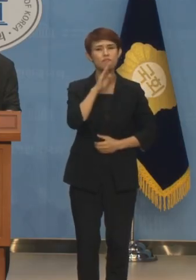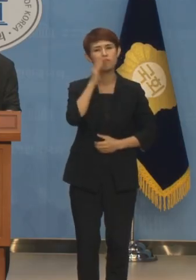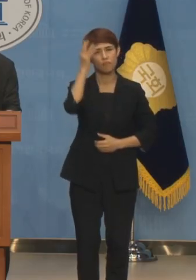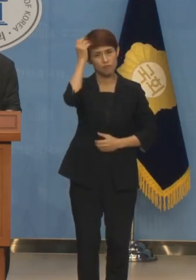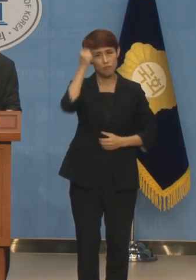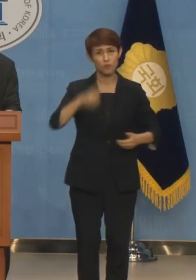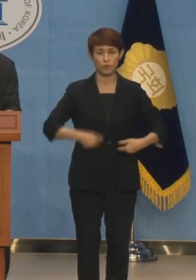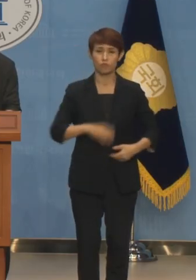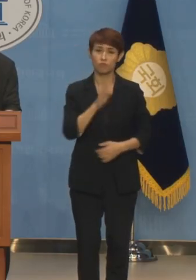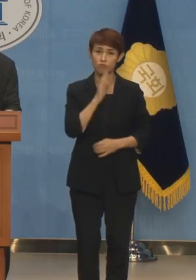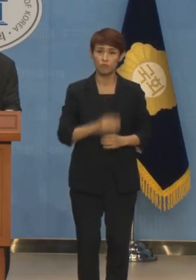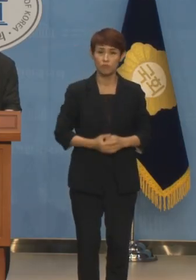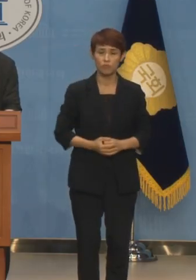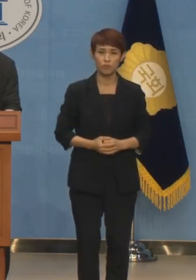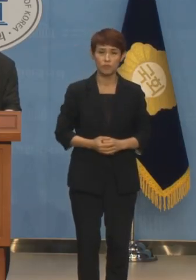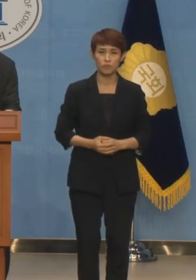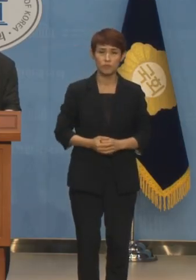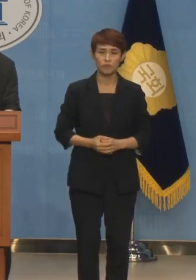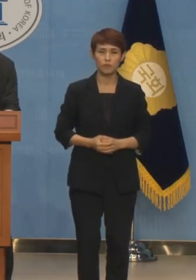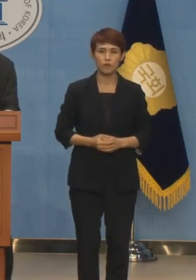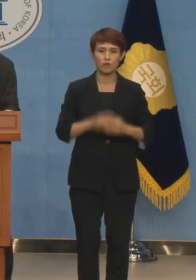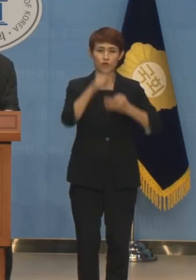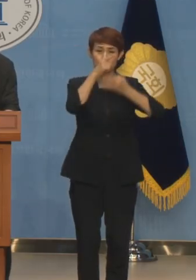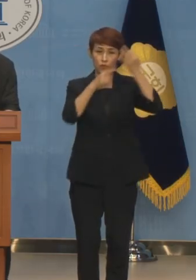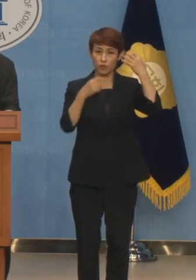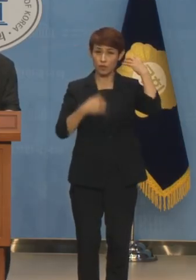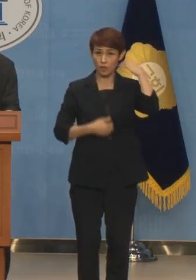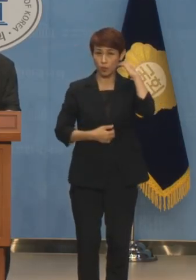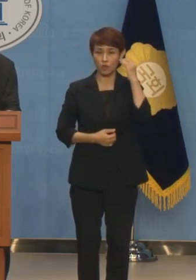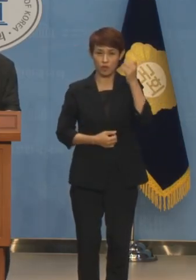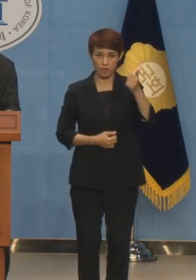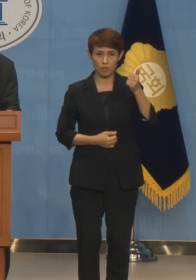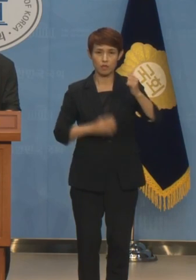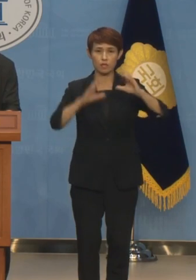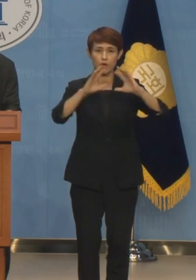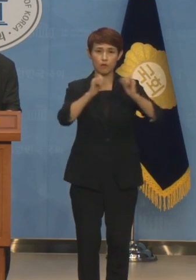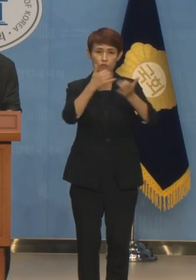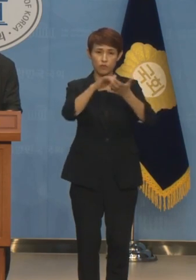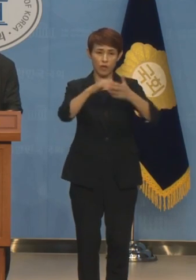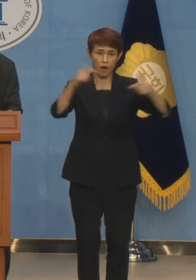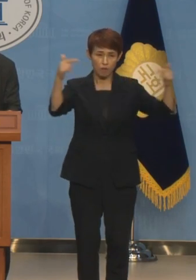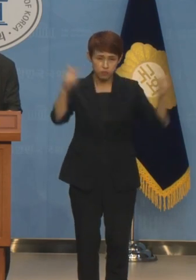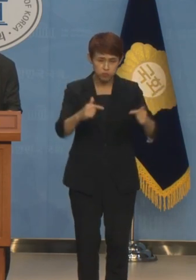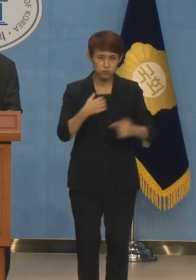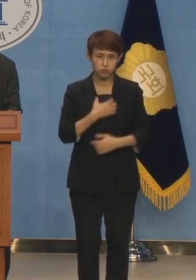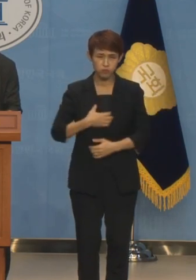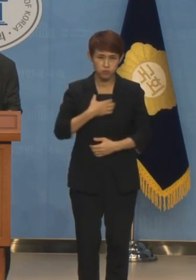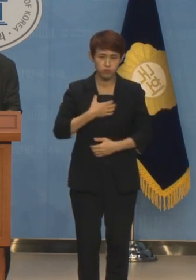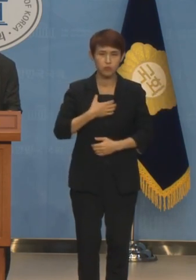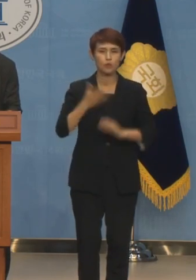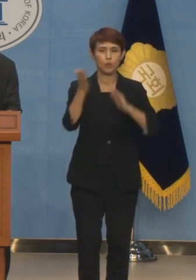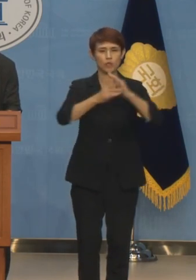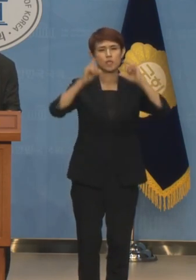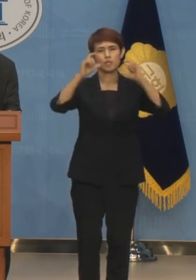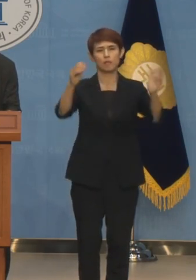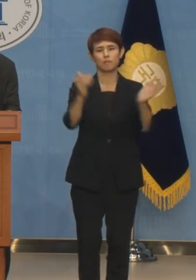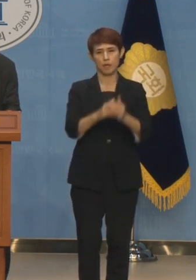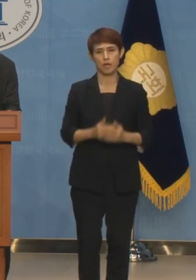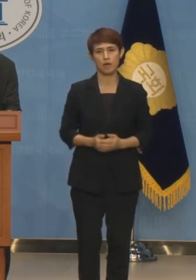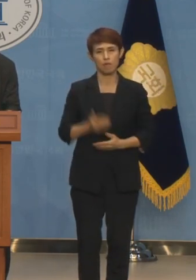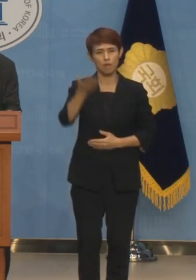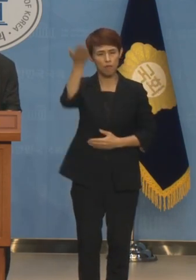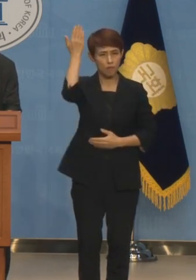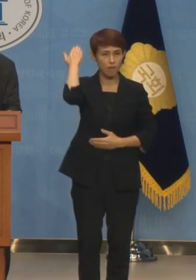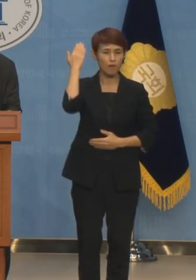하지 않습니까? 윤석열 대통령이 인구 국가 비상사태를 공식 선언하면서 고대